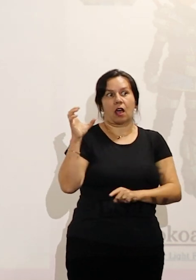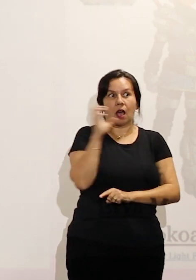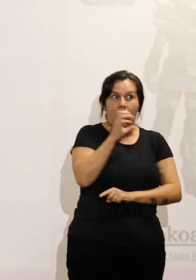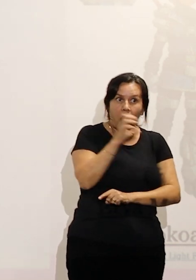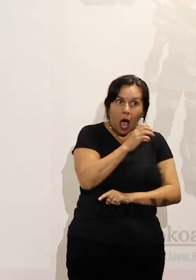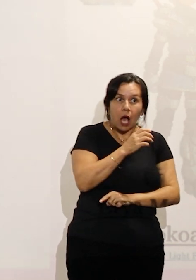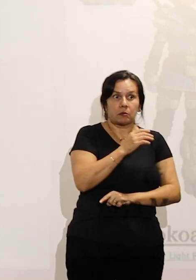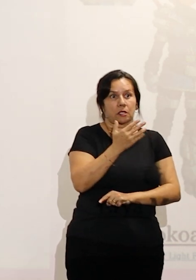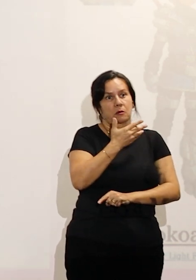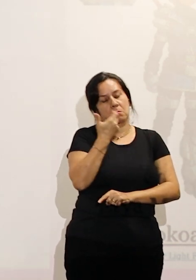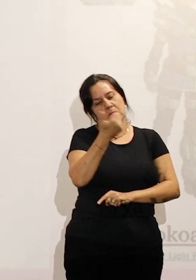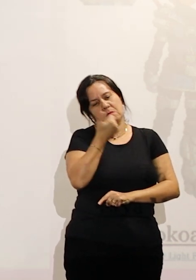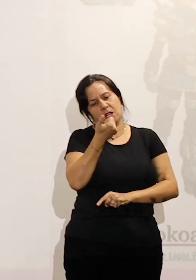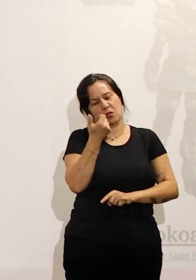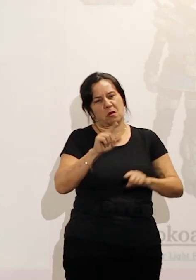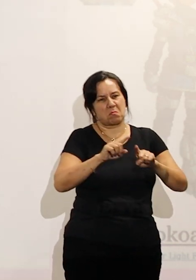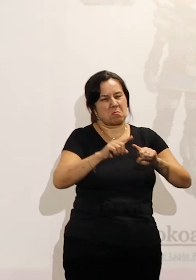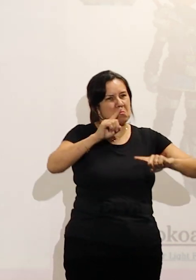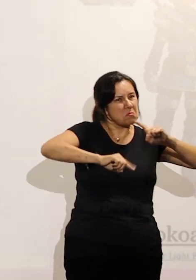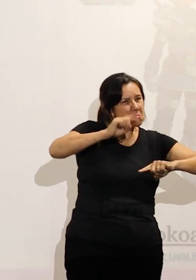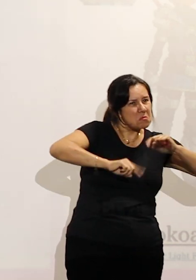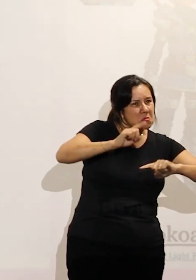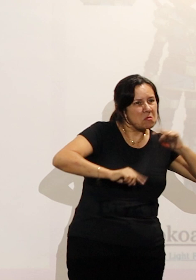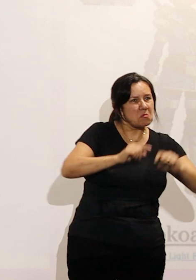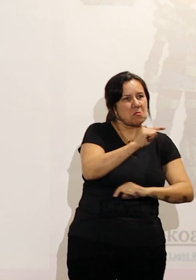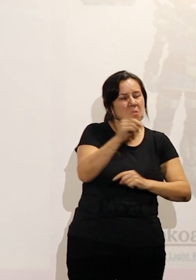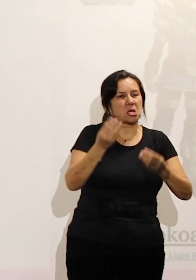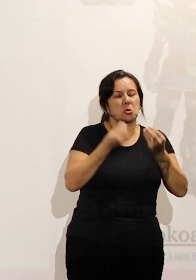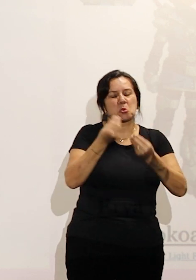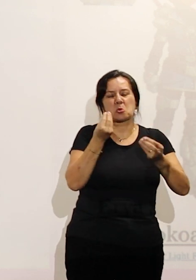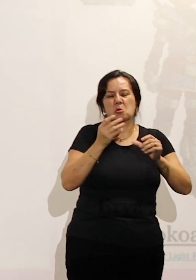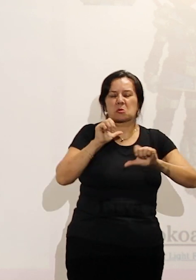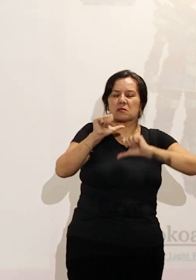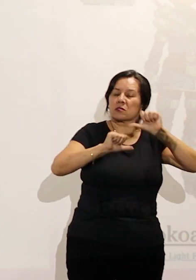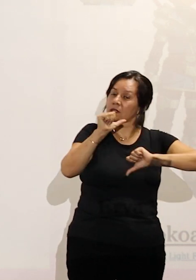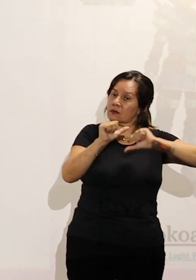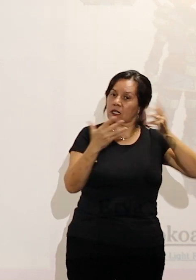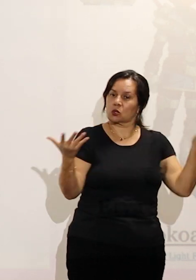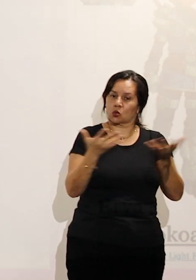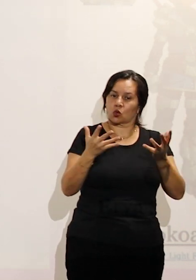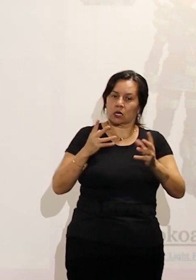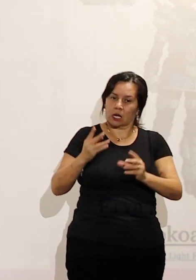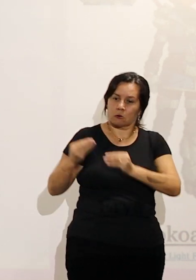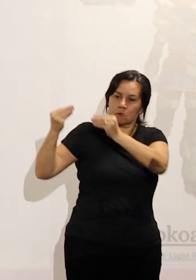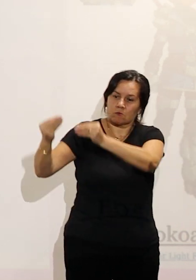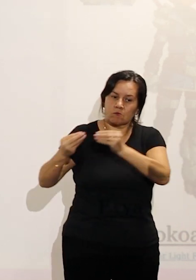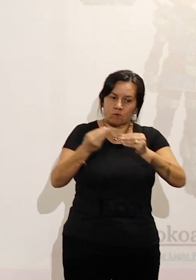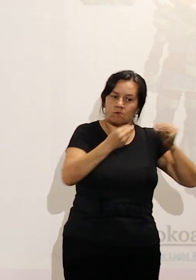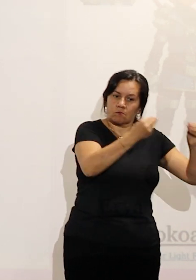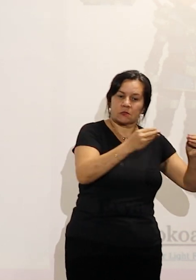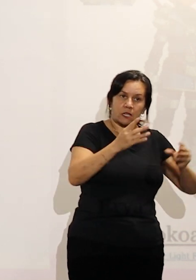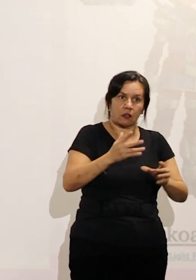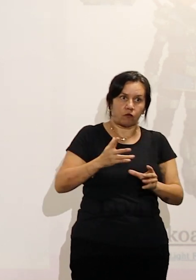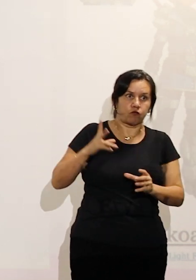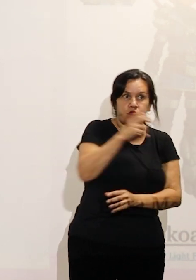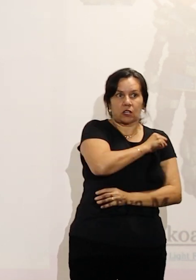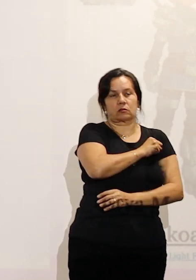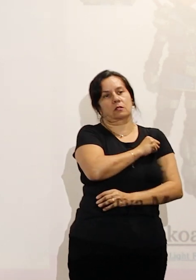velocidade, etc. Mas são componentes mecânicos. Você tipo, abre um pedaço da armadura, troca ali uma turbina, coloca outro, você tem mais velocidade, né?